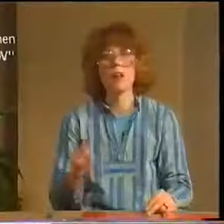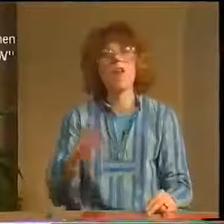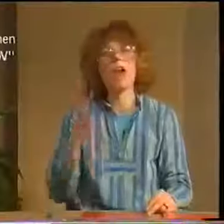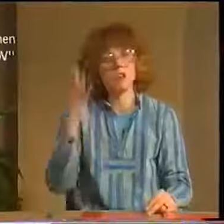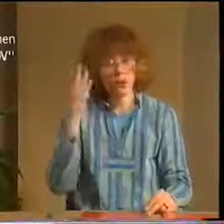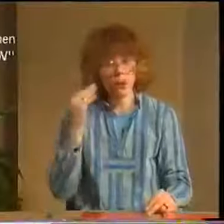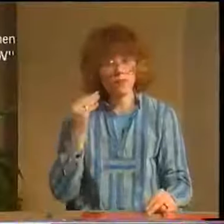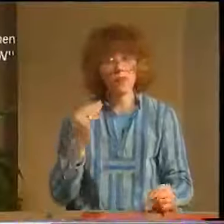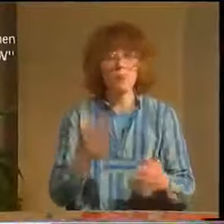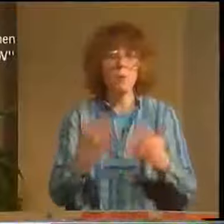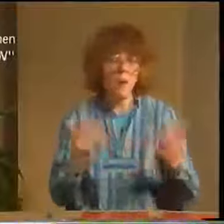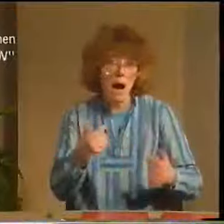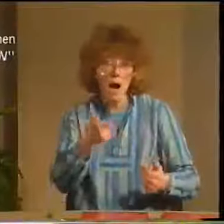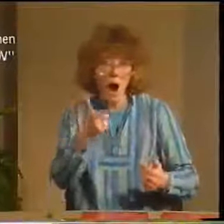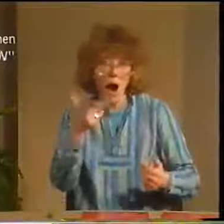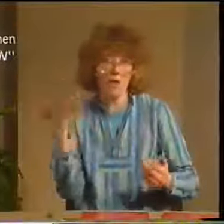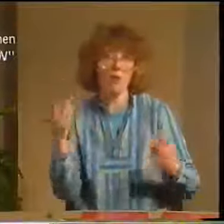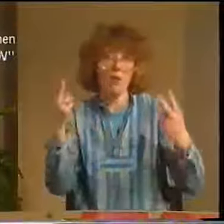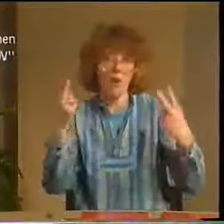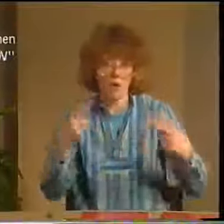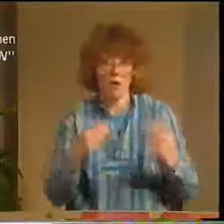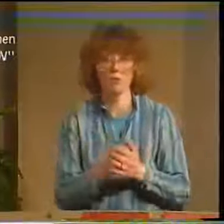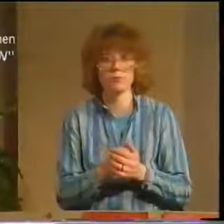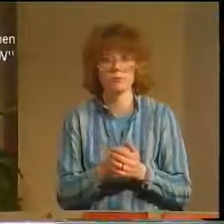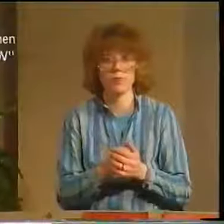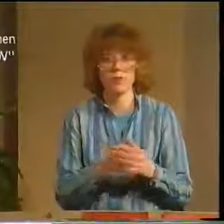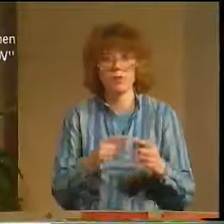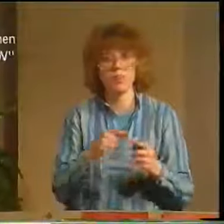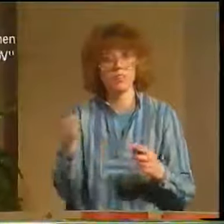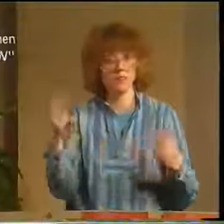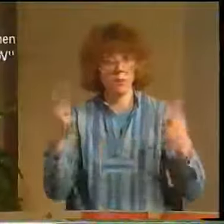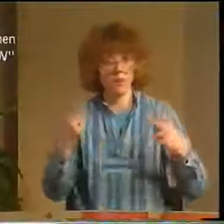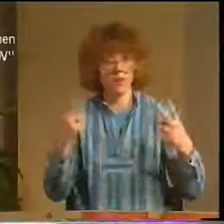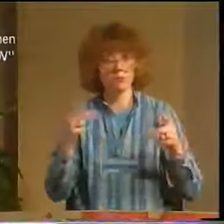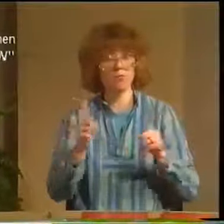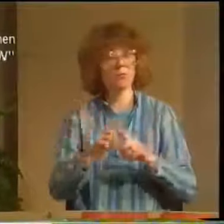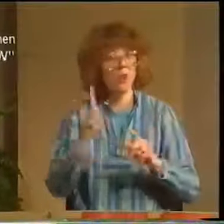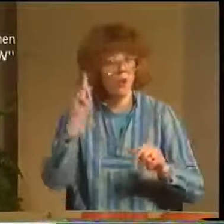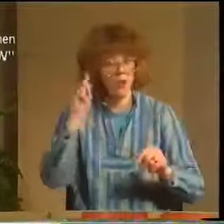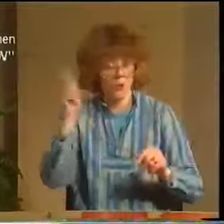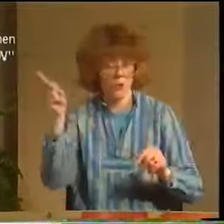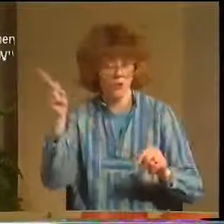Der er døve i mange andre roller, men de spiller hørende.